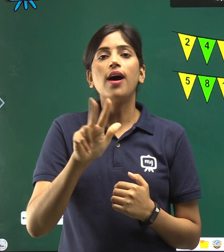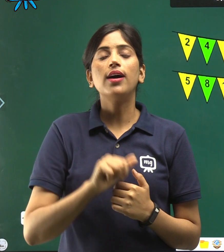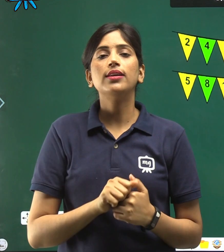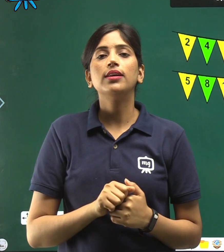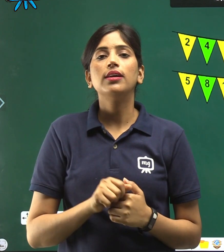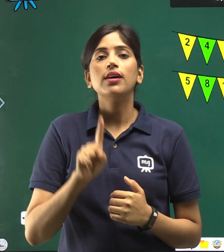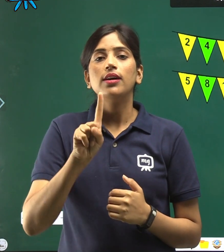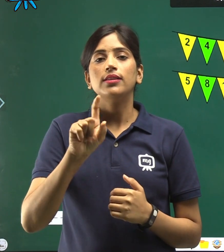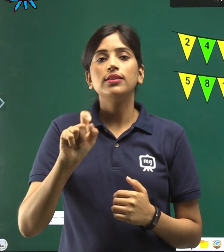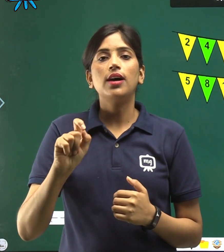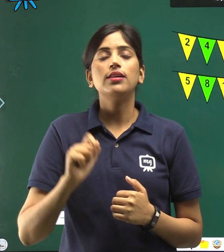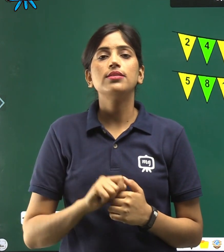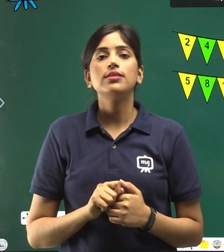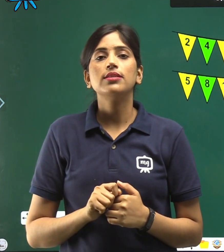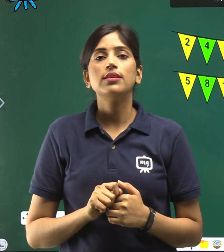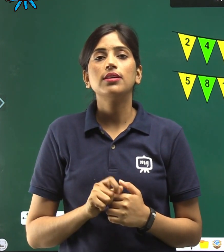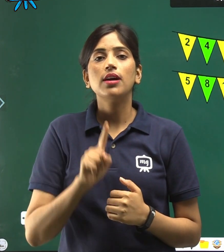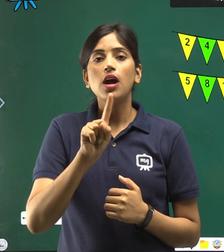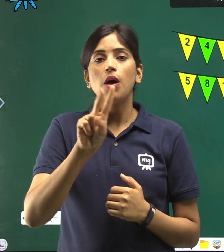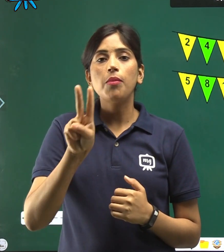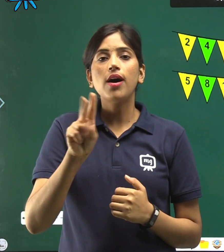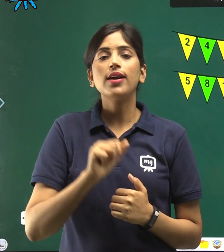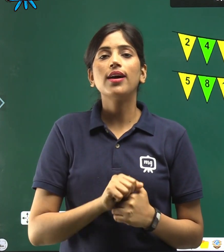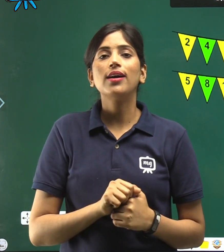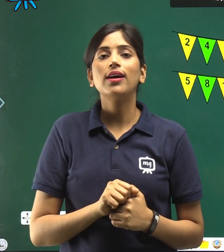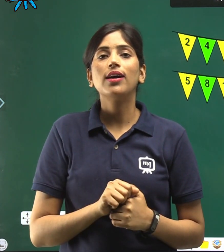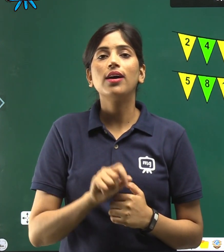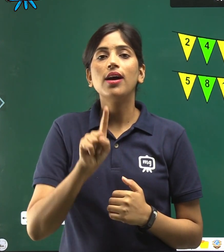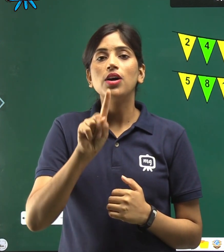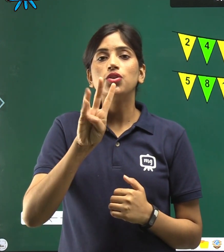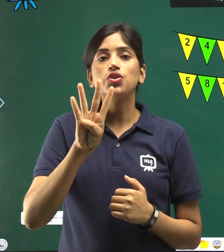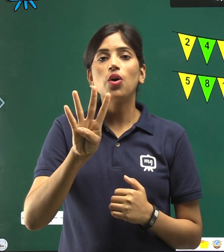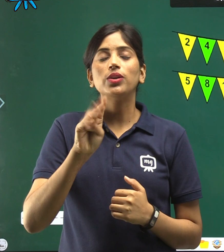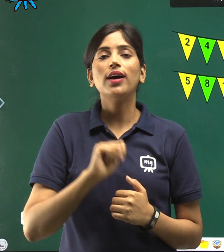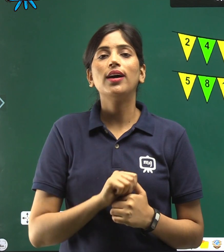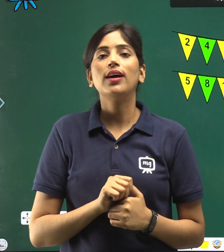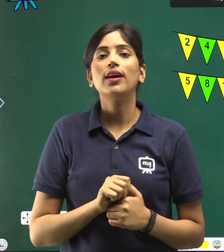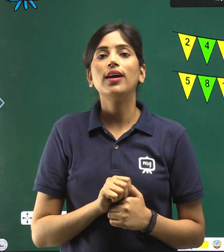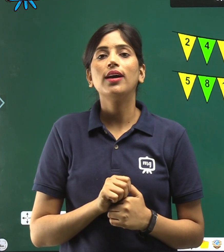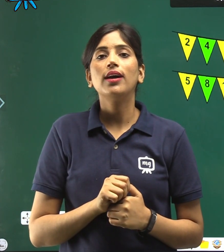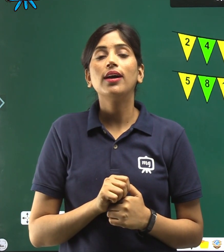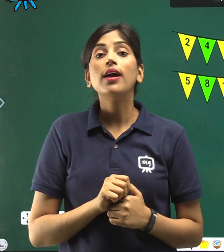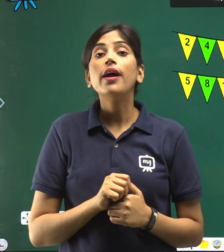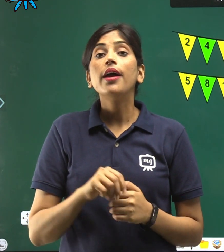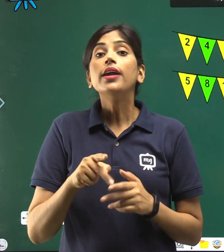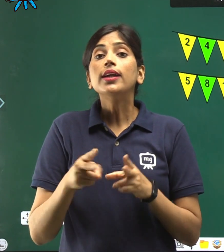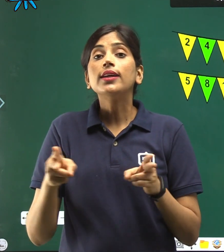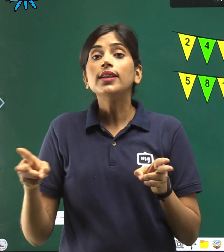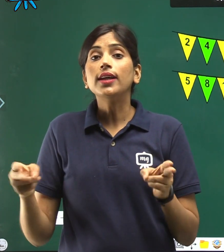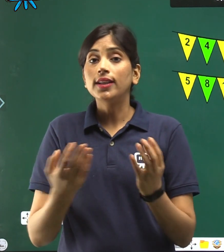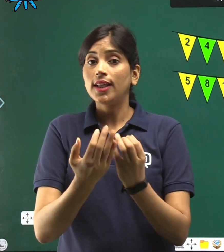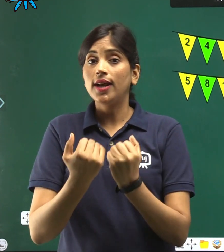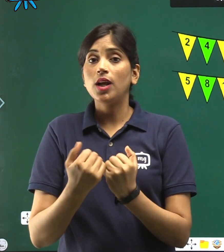8, 10, 12, 14। कितने का अंतर आ रहा है